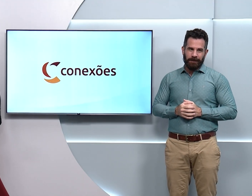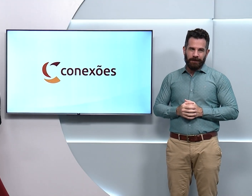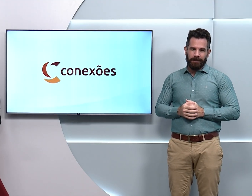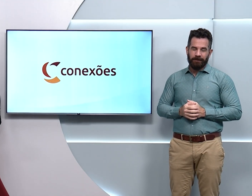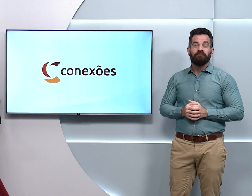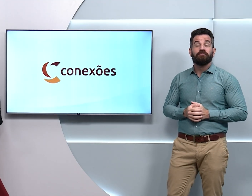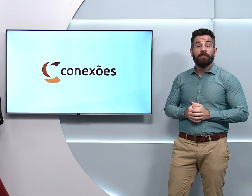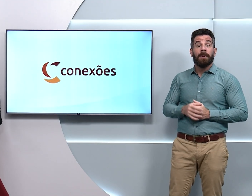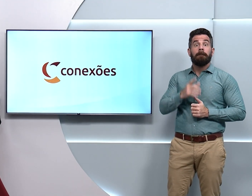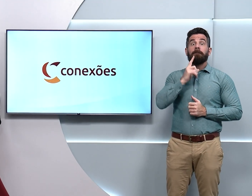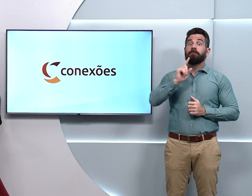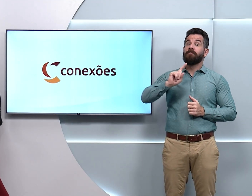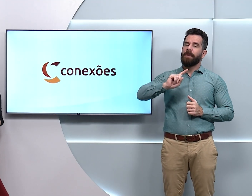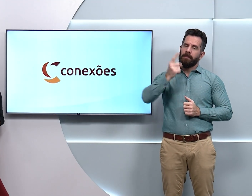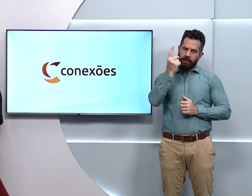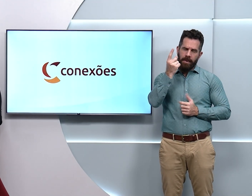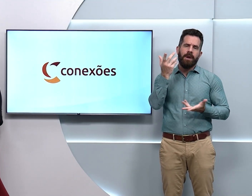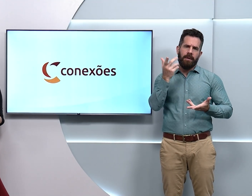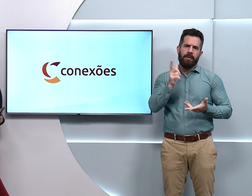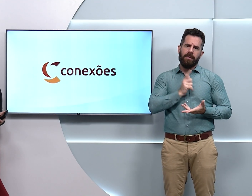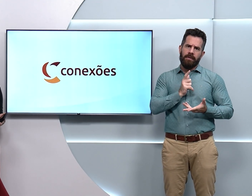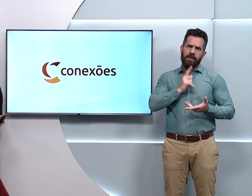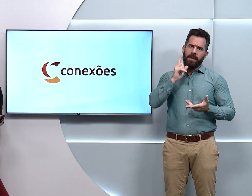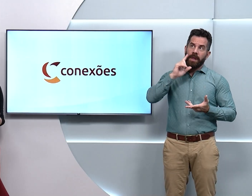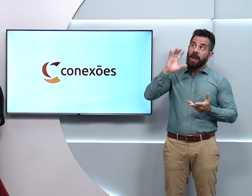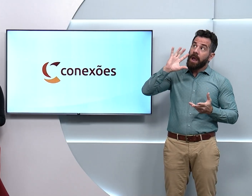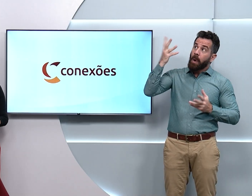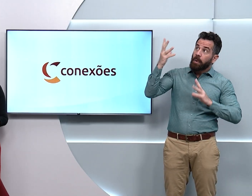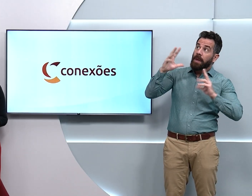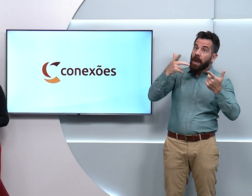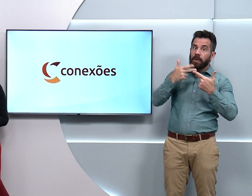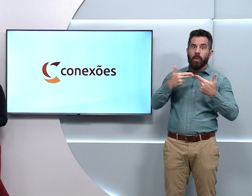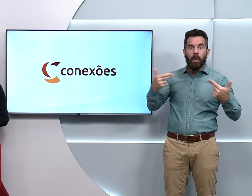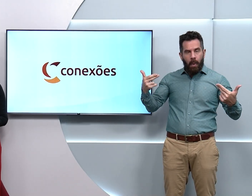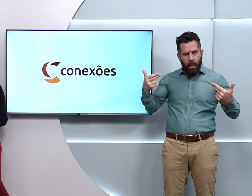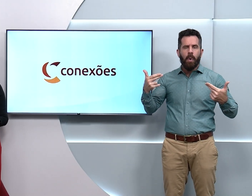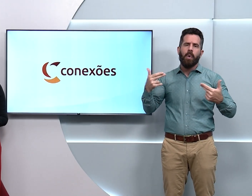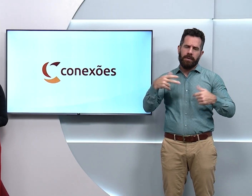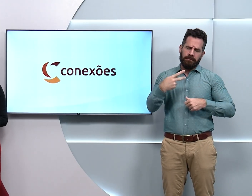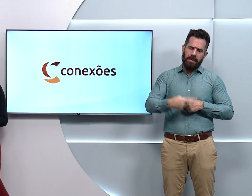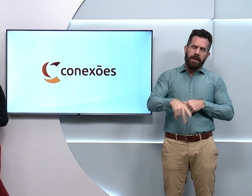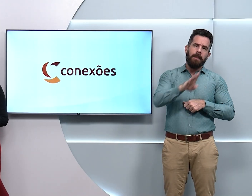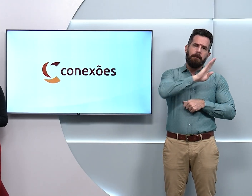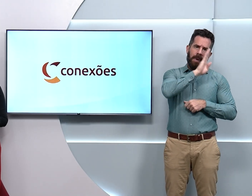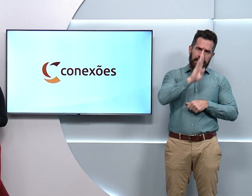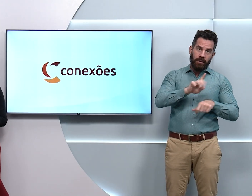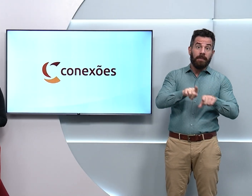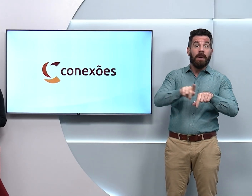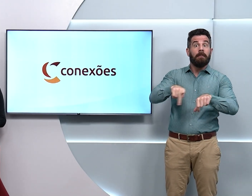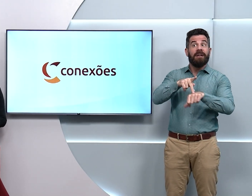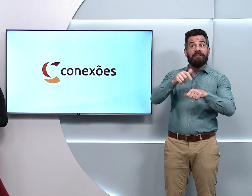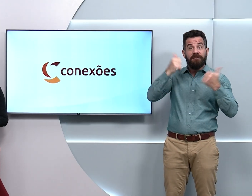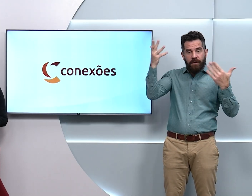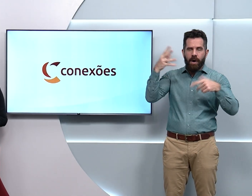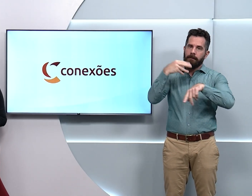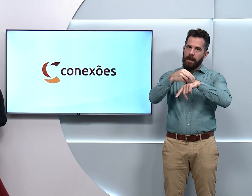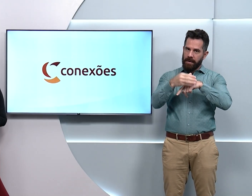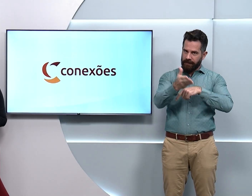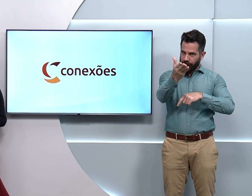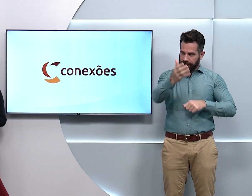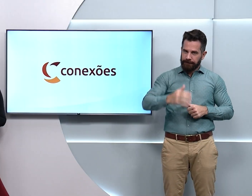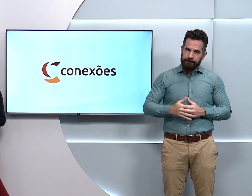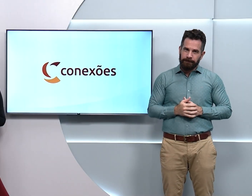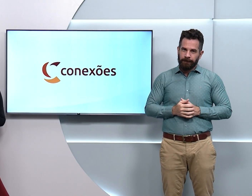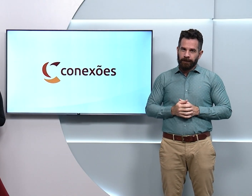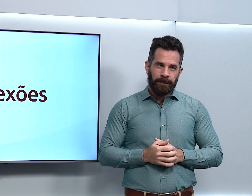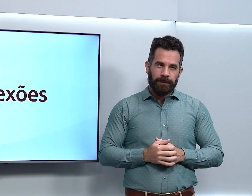Mas para começar, a gente te apresenta aí um resumão com as informações nacionais e internacionais dos últimos dias.